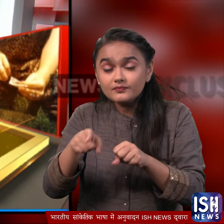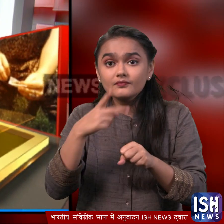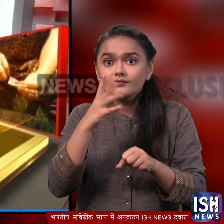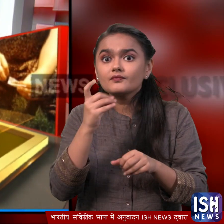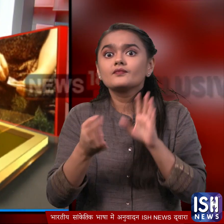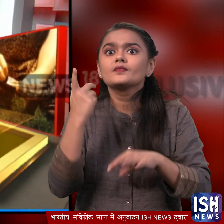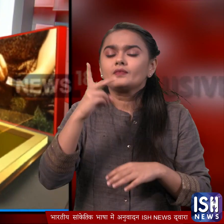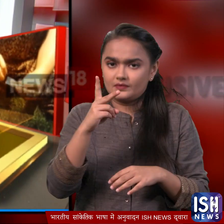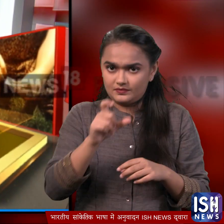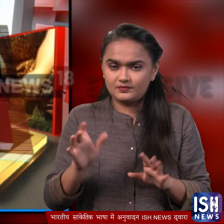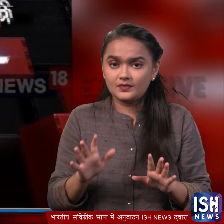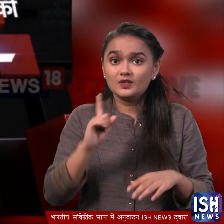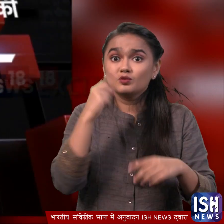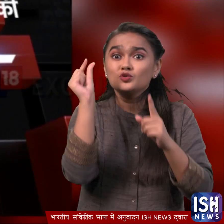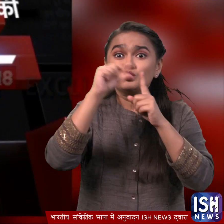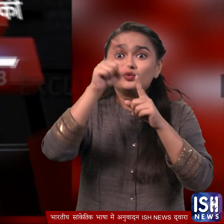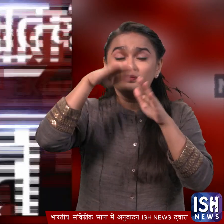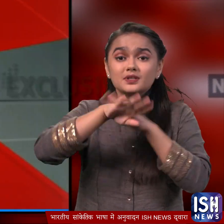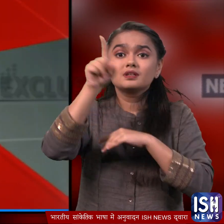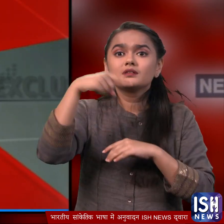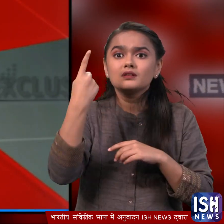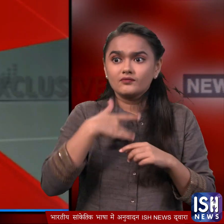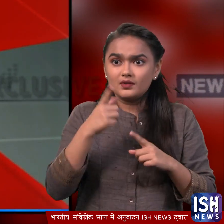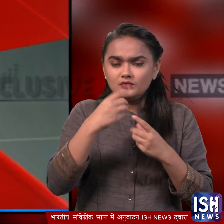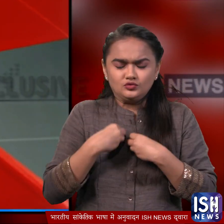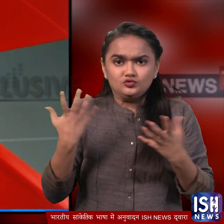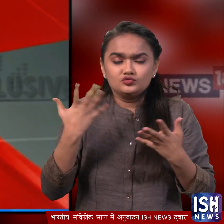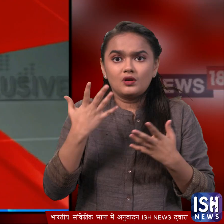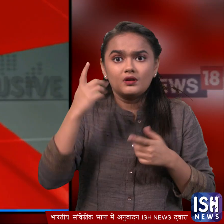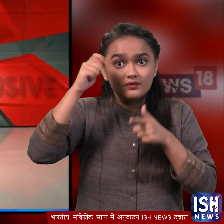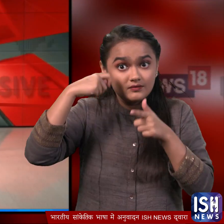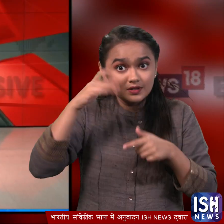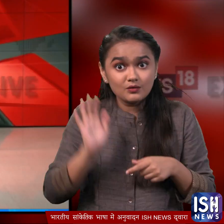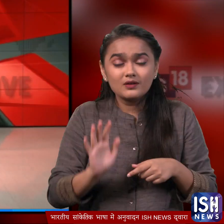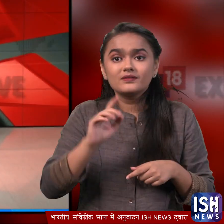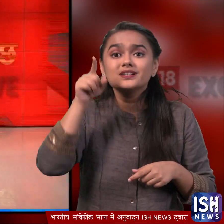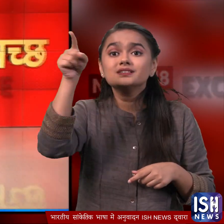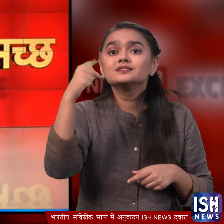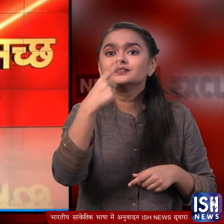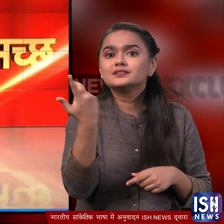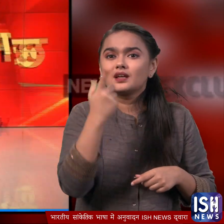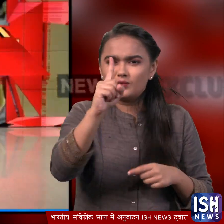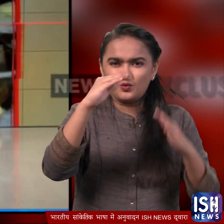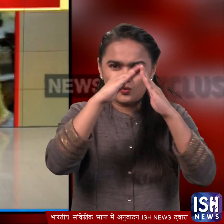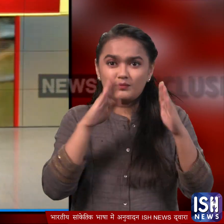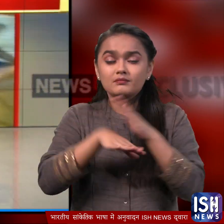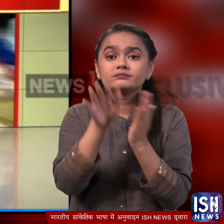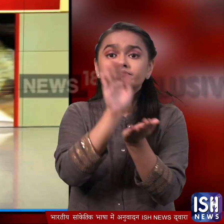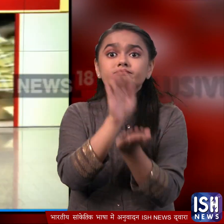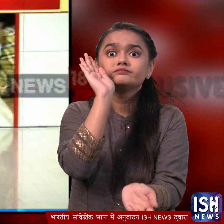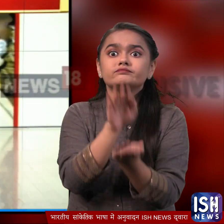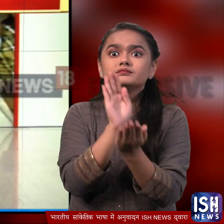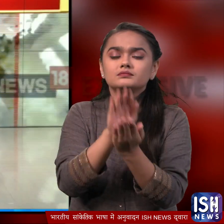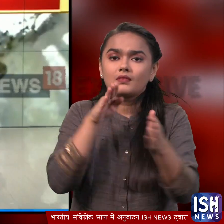गिनती 12 पर पहुंच गई। उत्तर प्रदेश के पीलीभीत से एक हैरान करने वाला वीडियो सामने आया। वहां के खमरिया गांव में एक घर